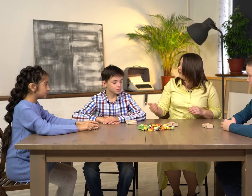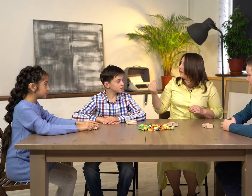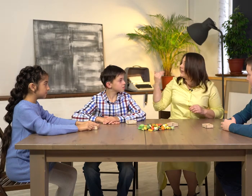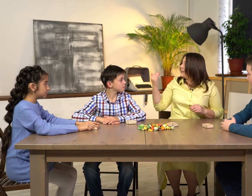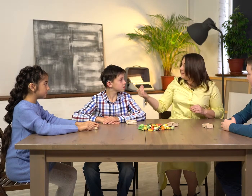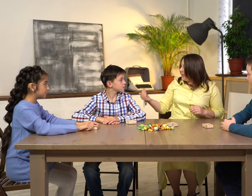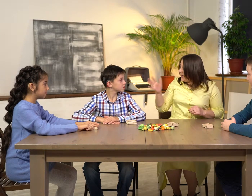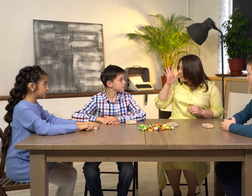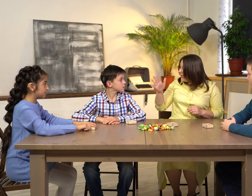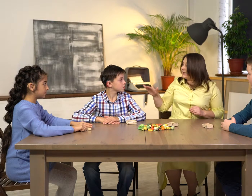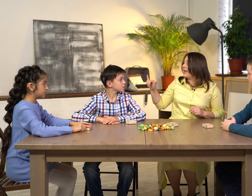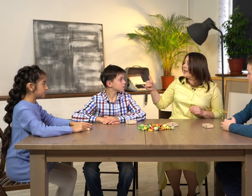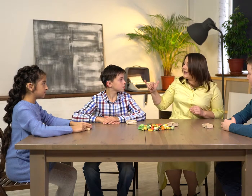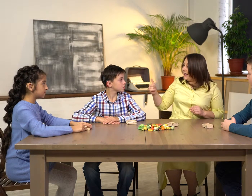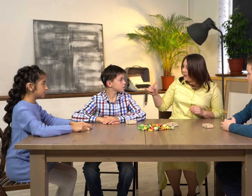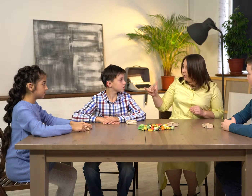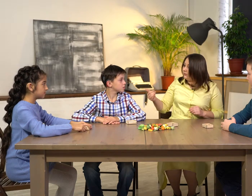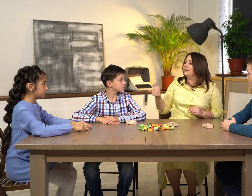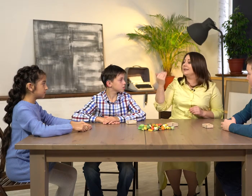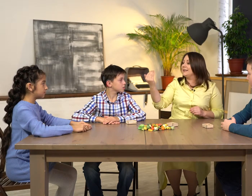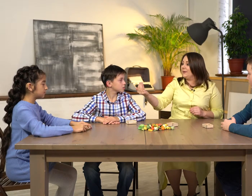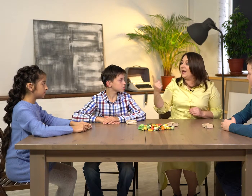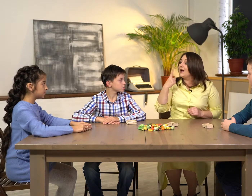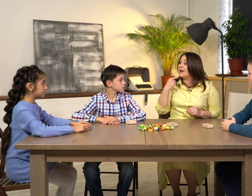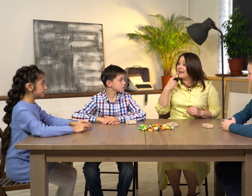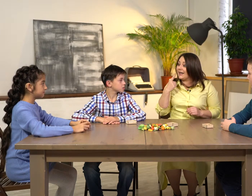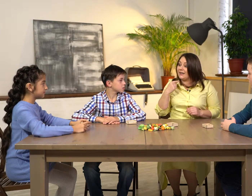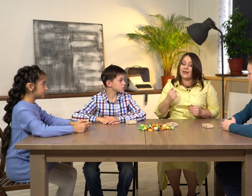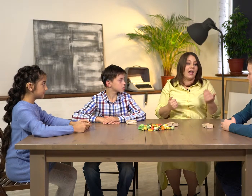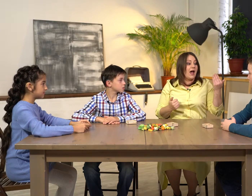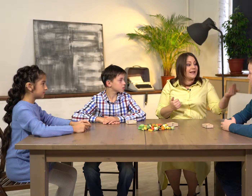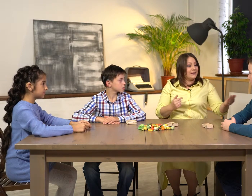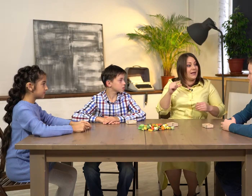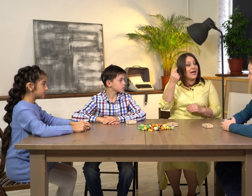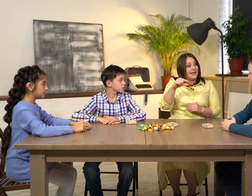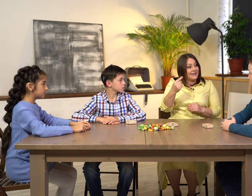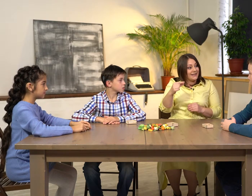Тебе достанется yellow, тебе red, а тебе green.